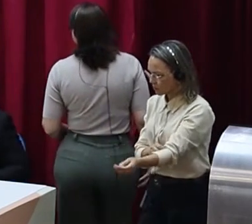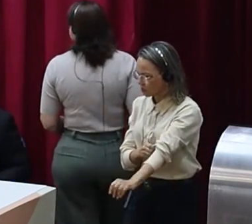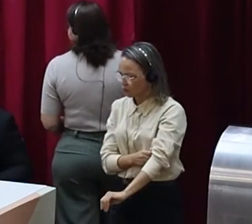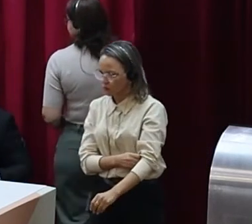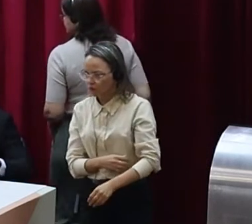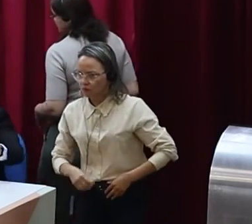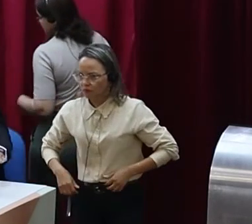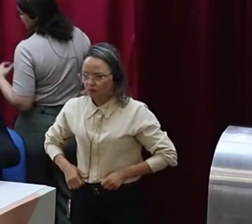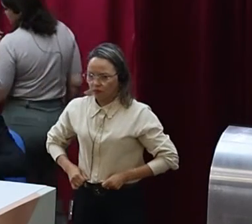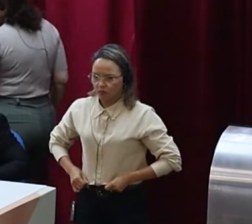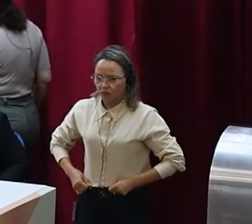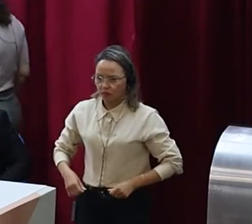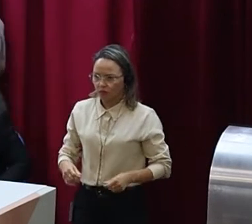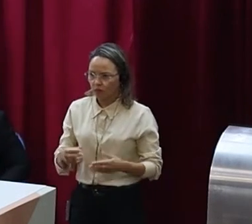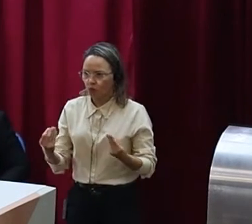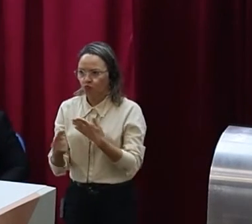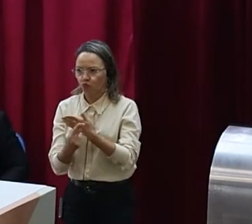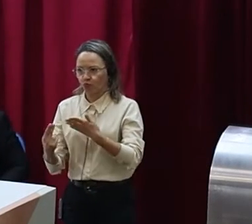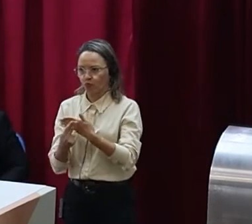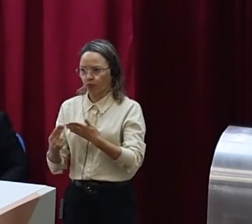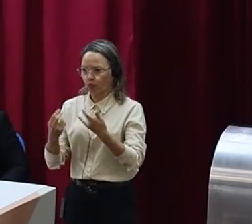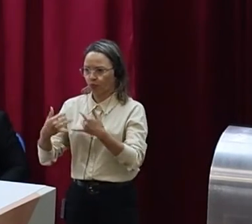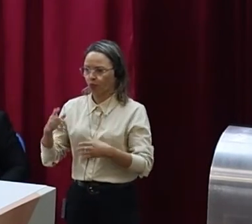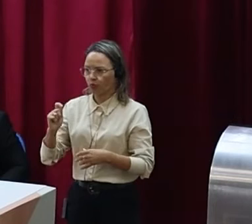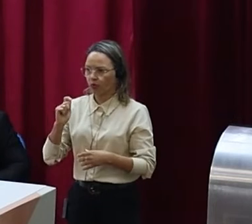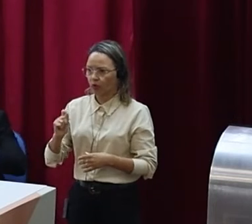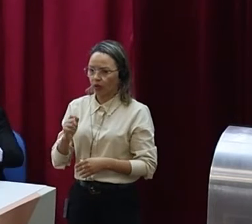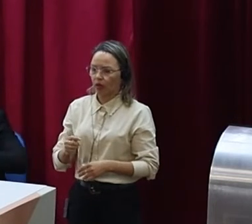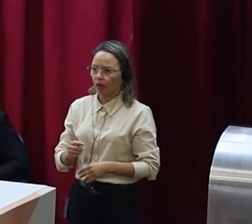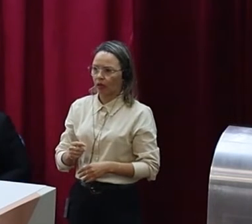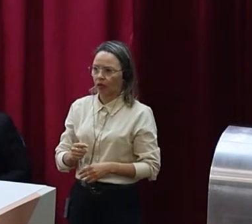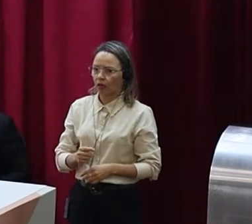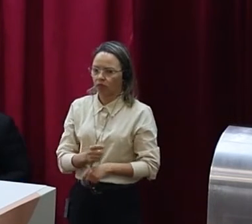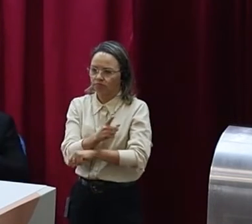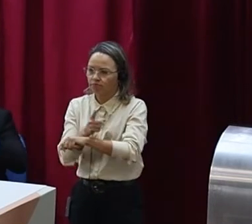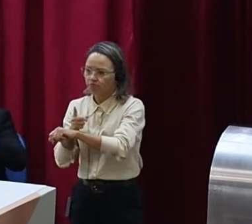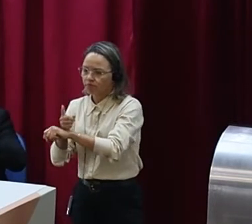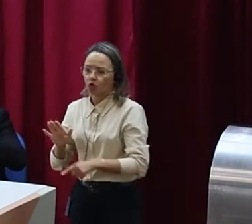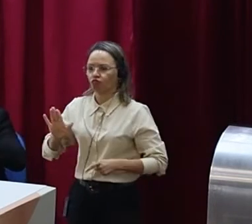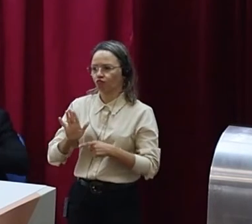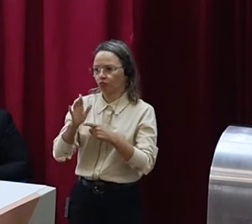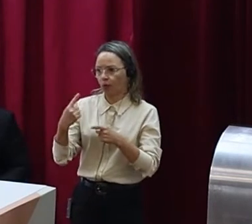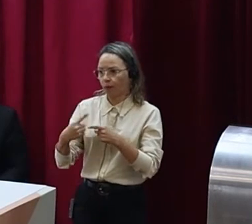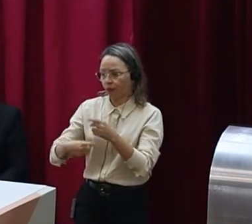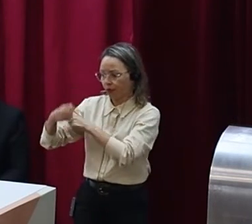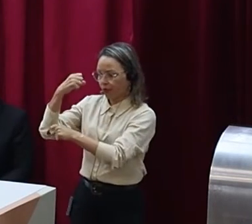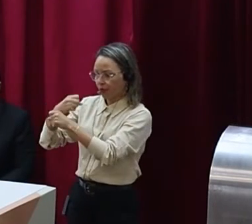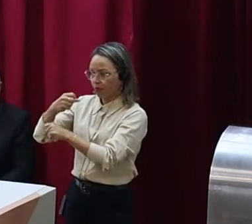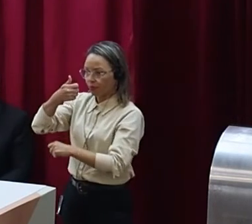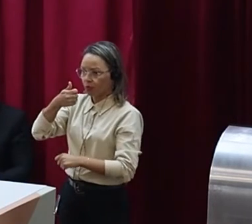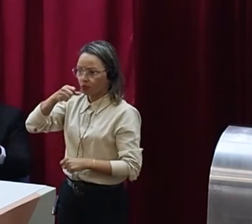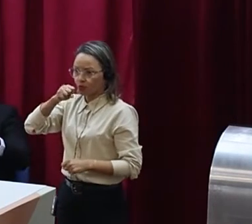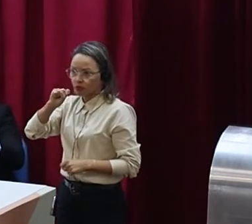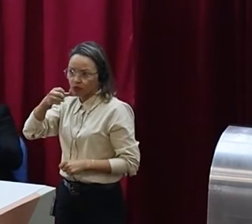guerra ayudó para el mantenimiento de la lengua. Porque yo hablé que en 1848 por